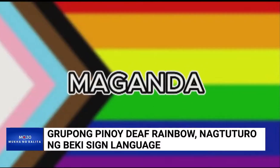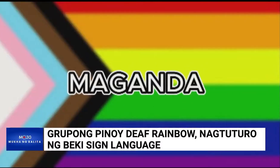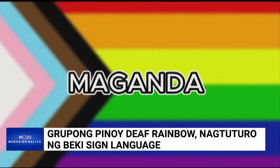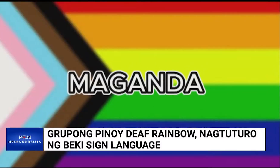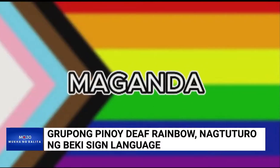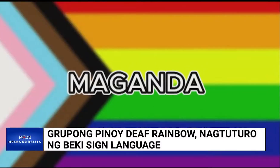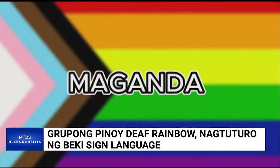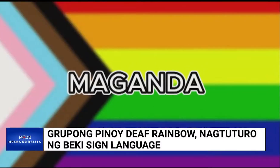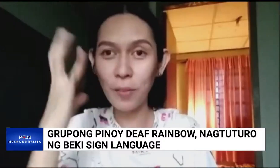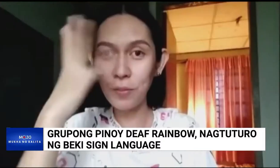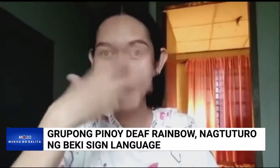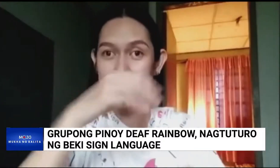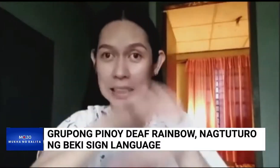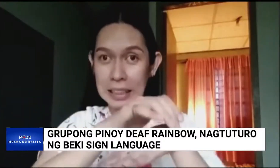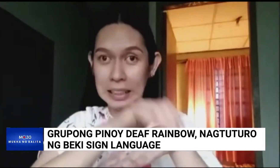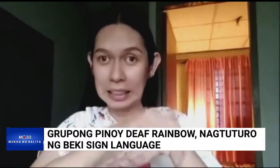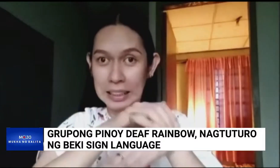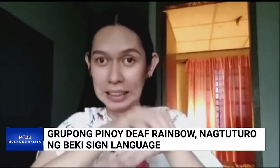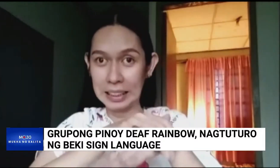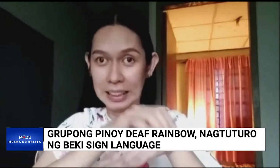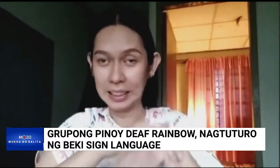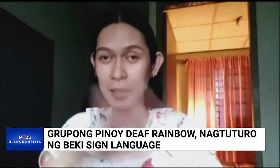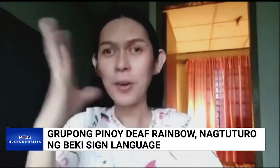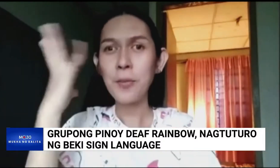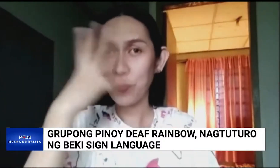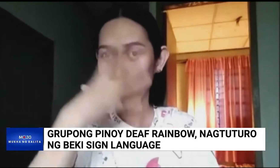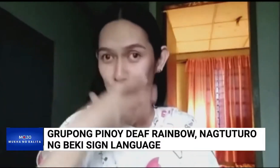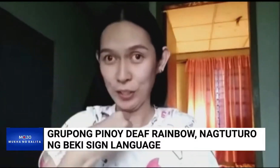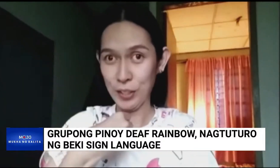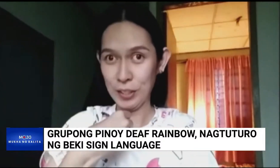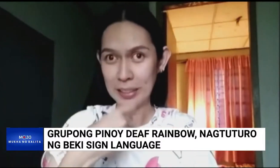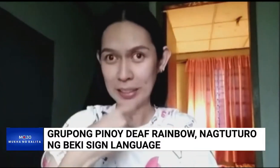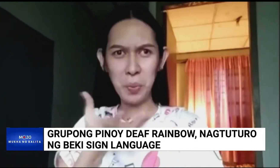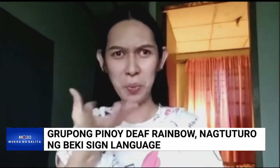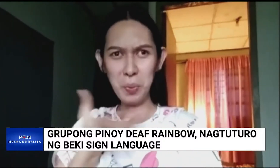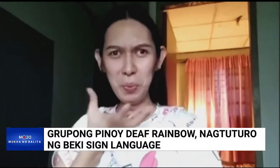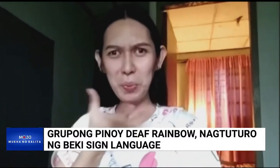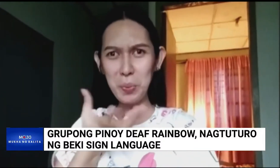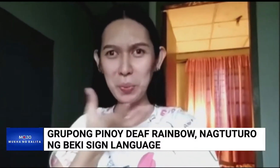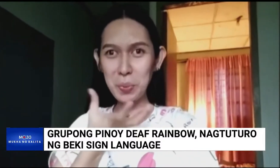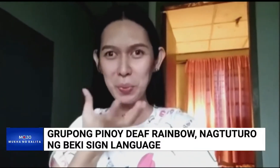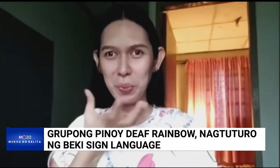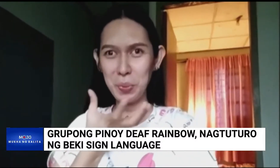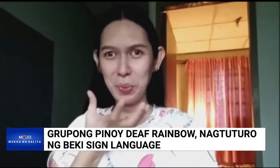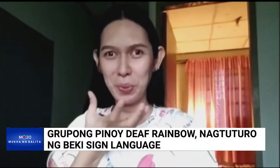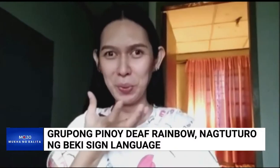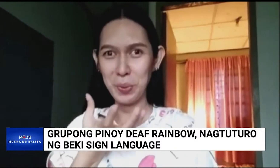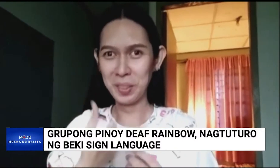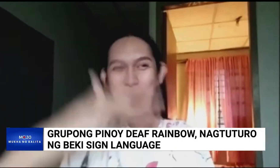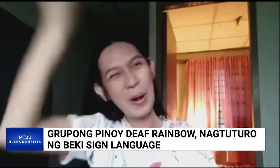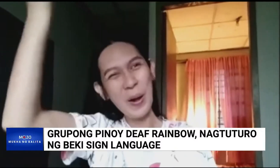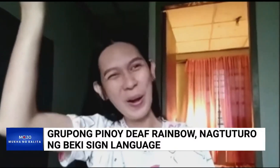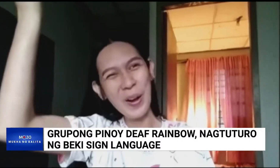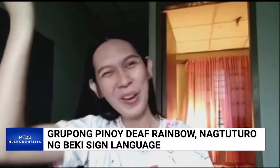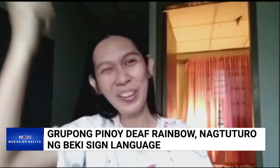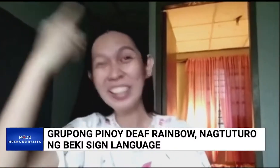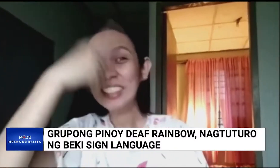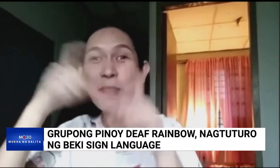salitang maganda. Sa American Sign Language, ganito ang sign ng beautiful. Sa Filipino naman, ganito. At sa Becky Sign Language,